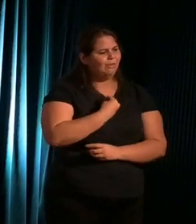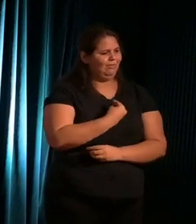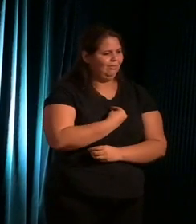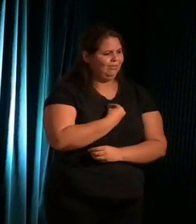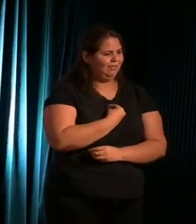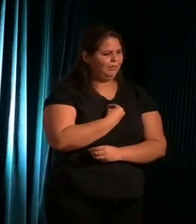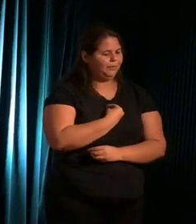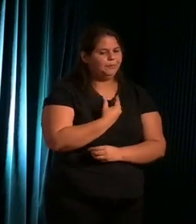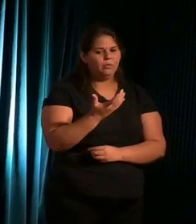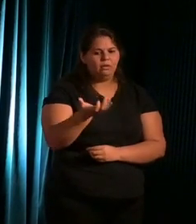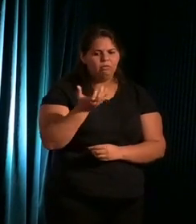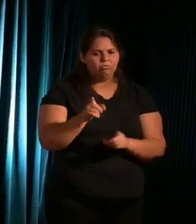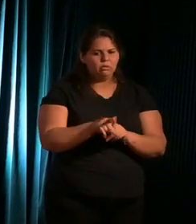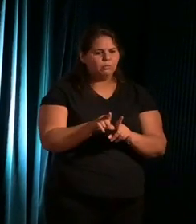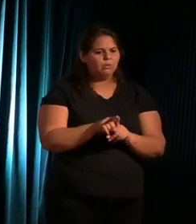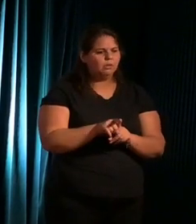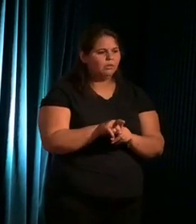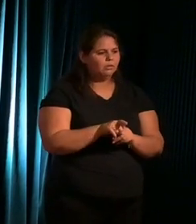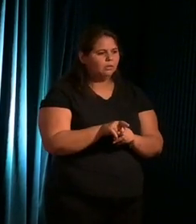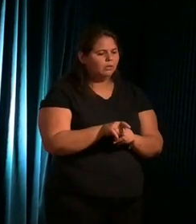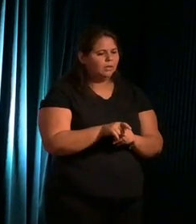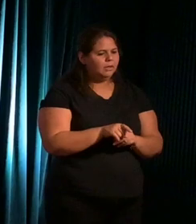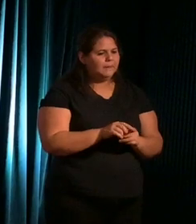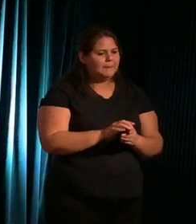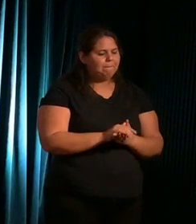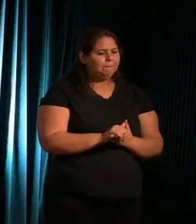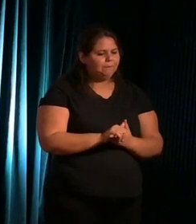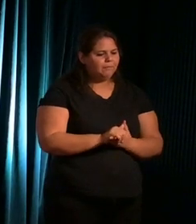Eu queria também, não me chegou a mão,